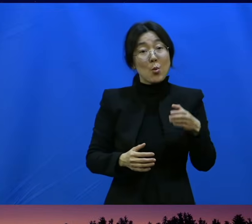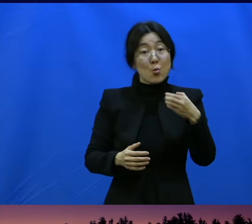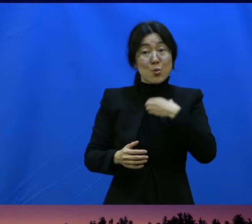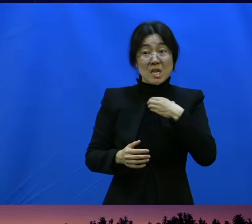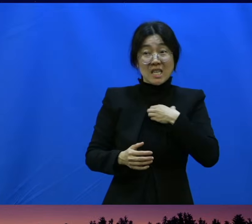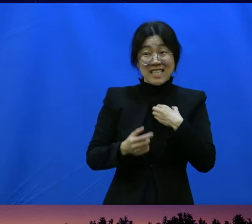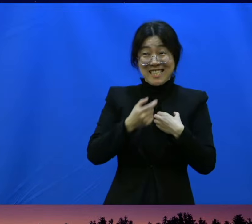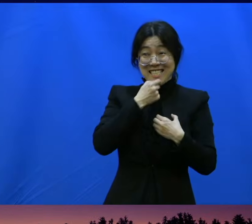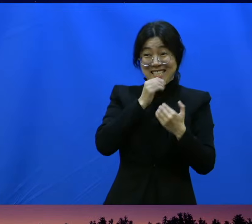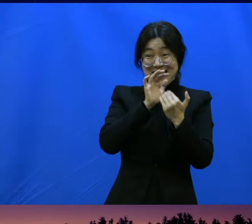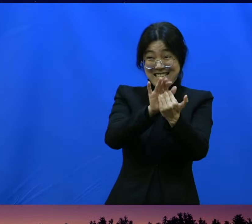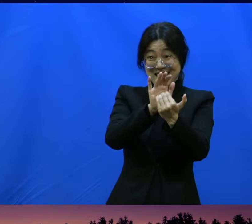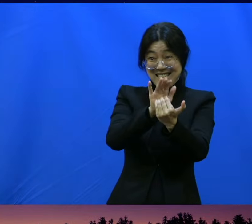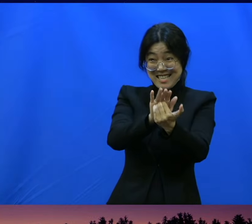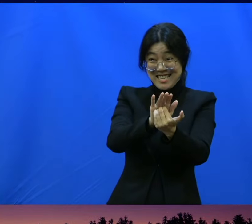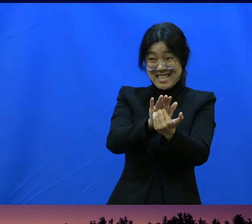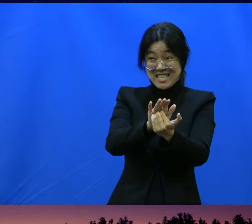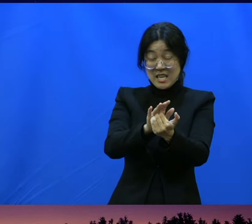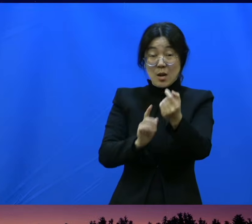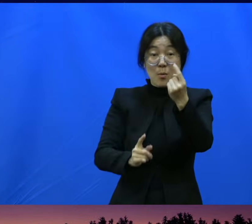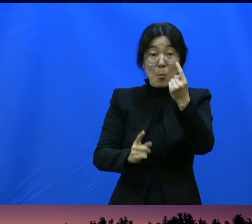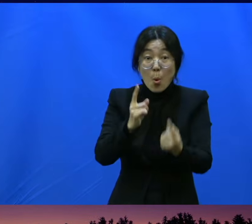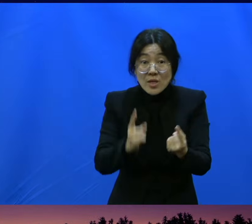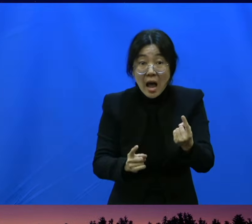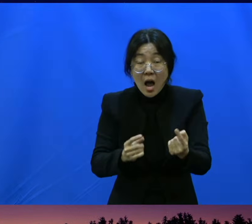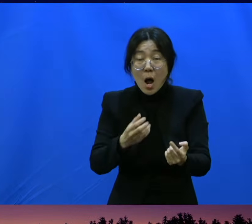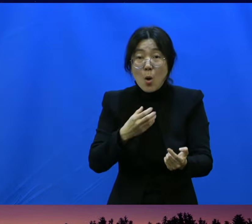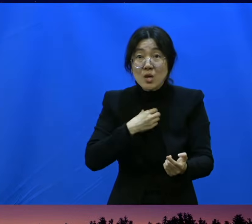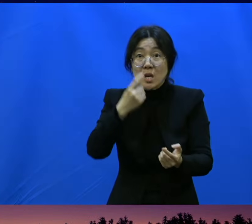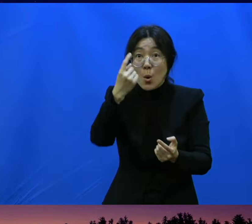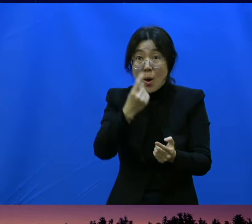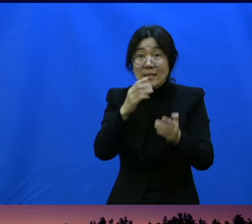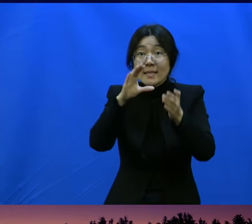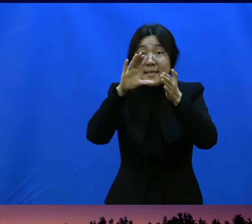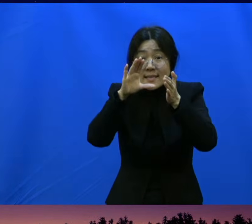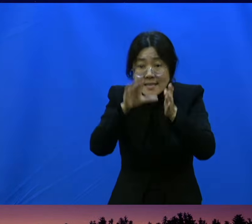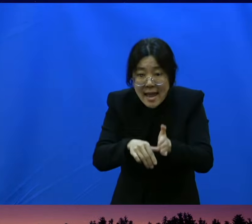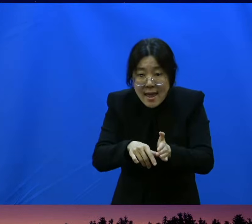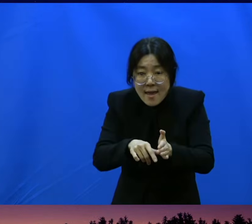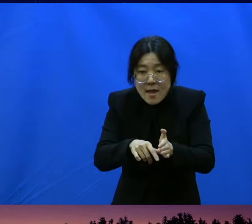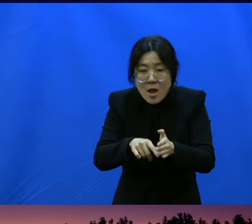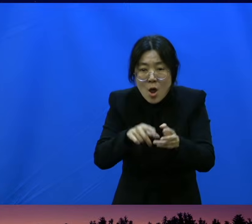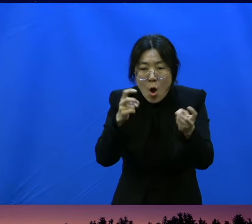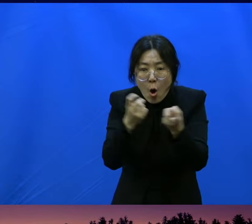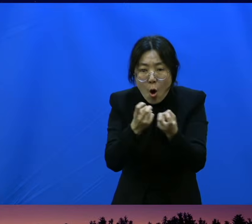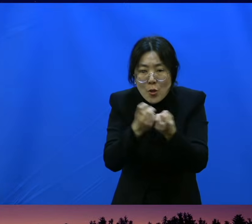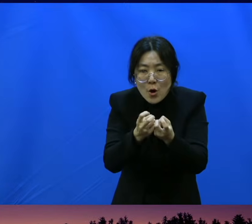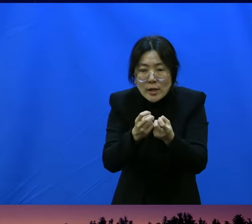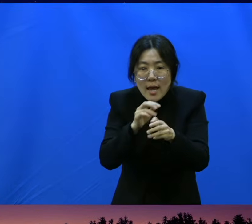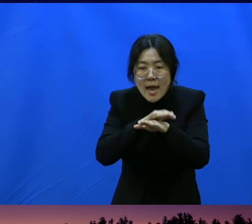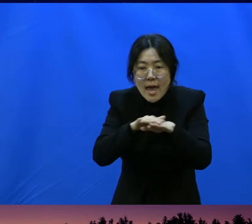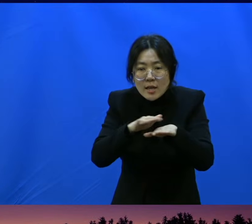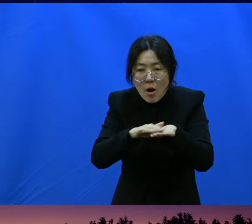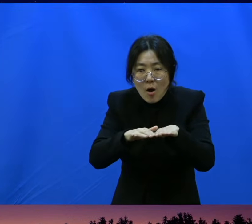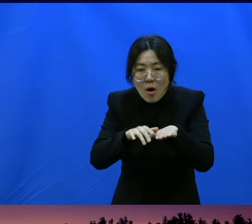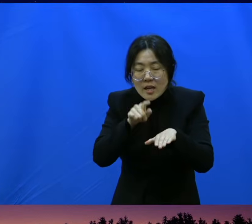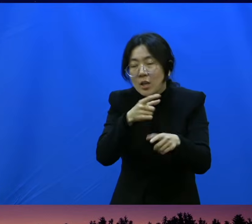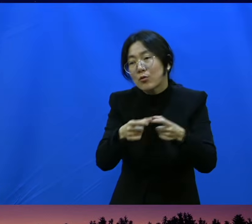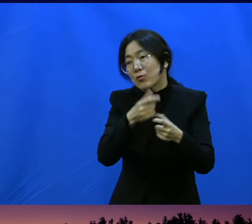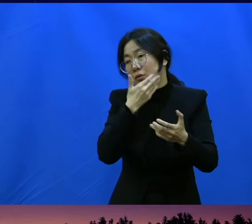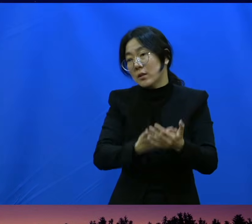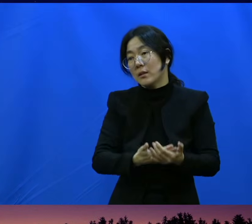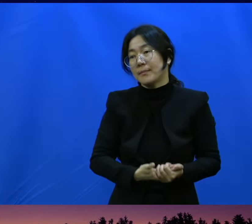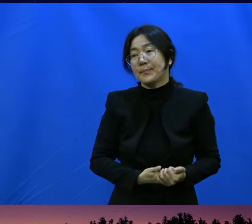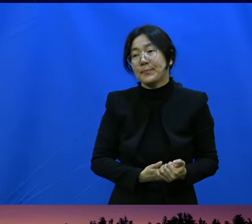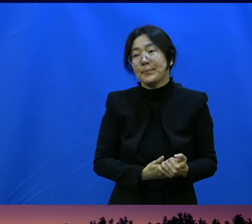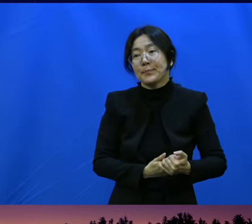아니요, 내리막길을 만날 때가 기회입니다. 그곳에서만 배워야 할 것들이 있기 때문에. 진짜 배워야